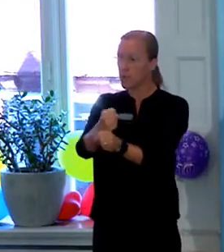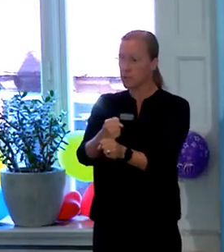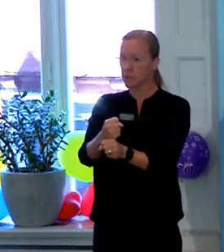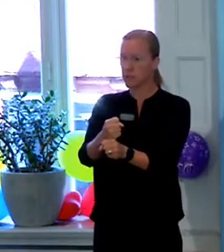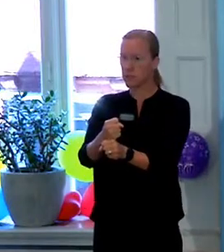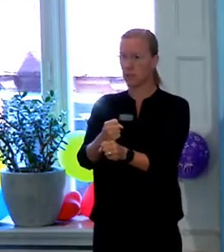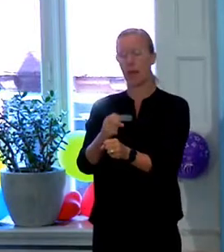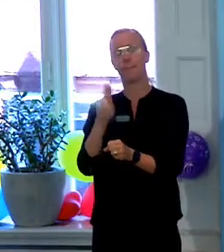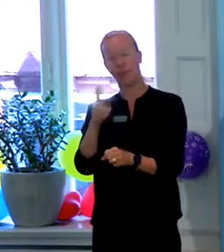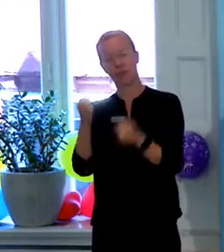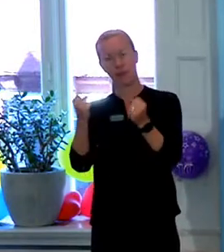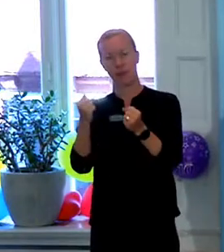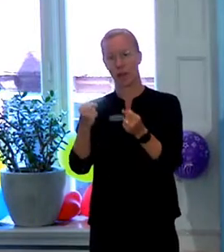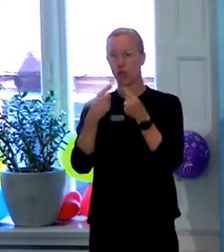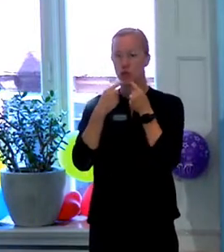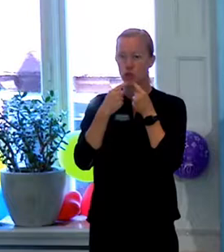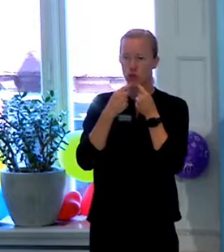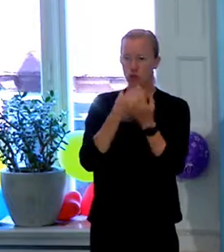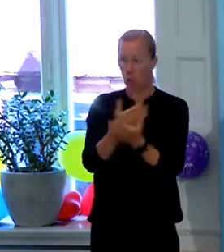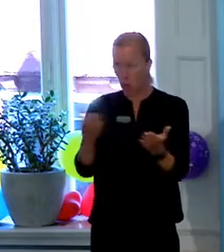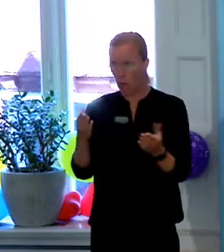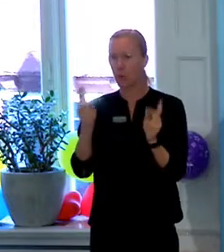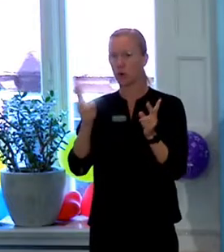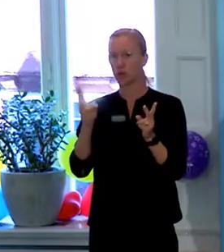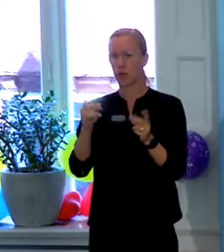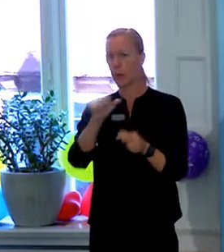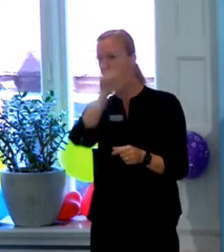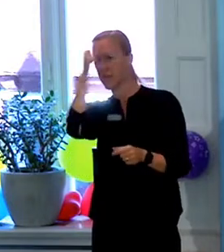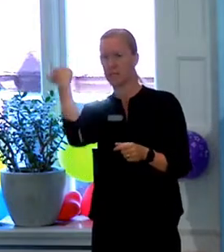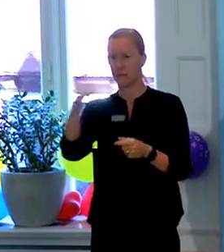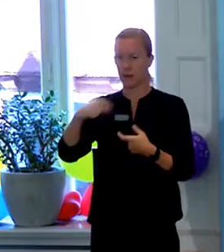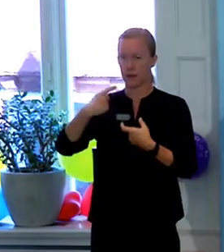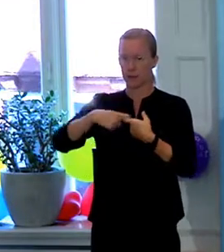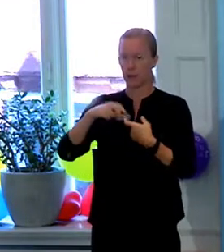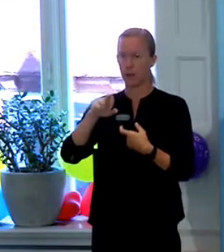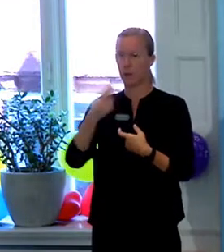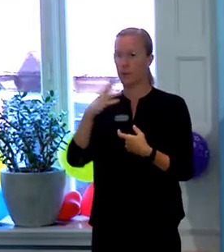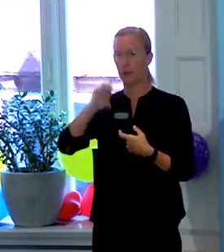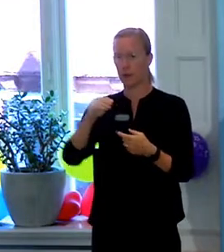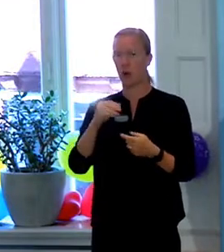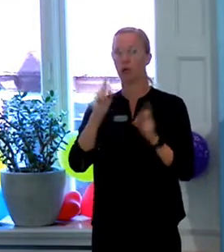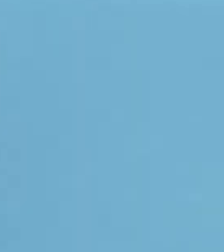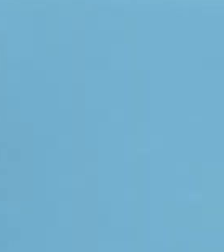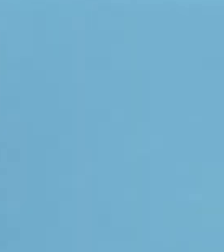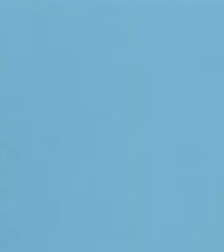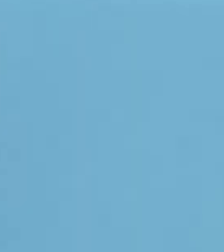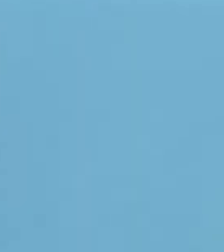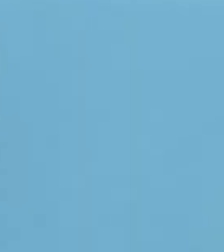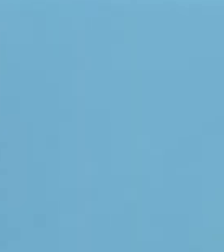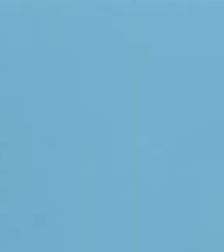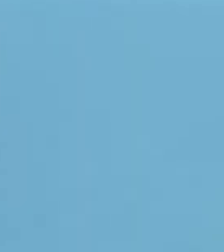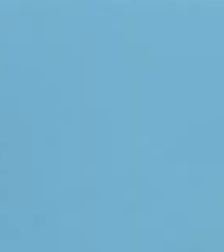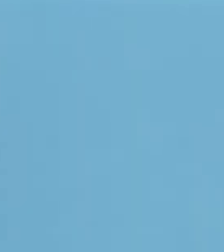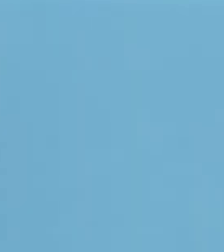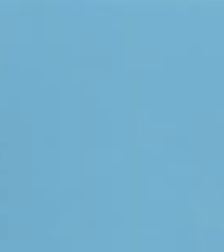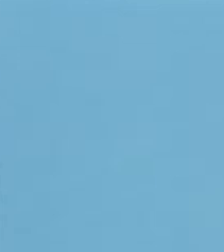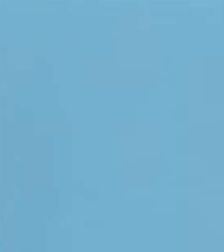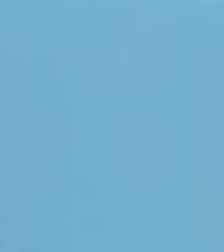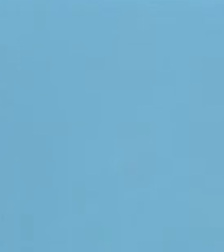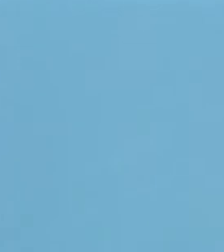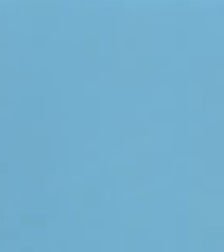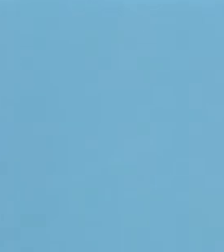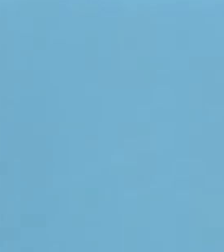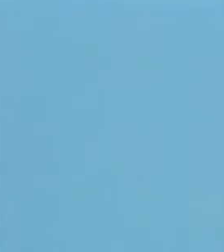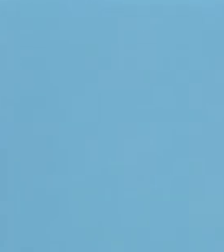Det är otroligt viktigt att det framkommer, men också den komplexitet som Runa också lyfter upp i att det är hbtq-grupper, människor